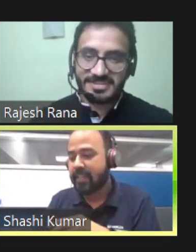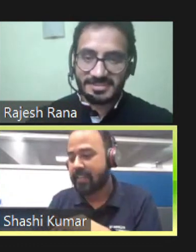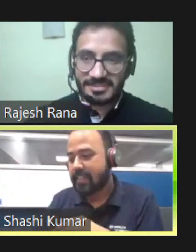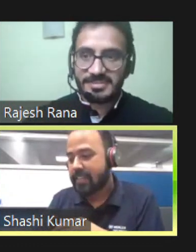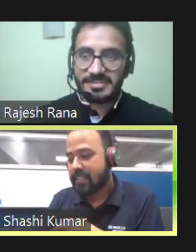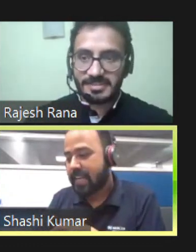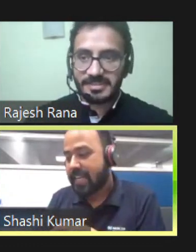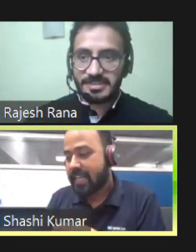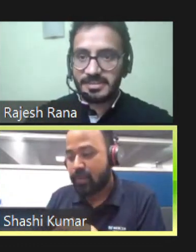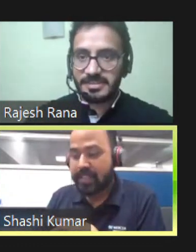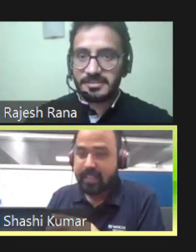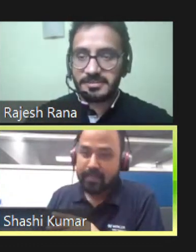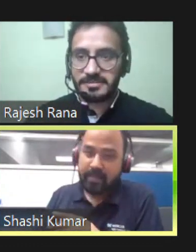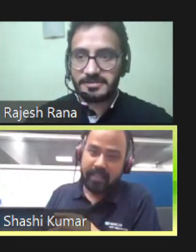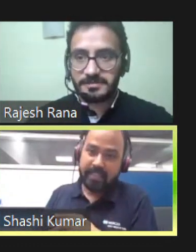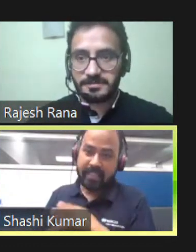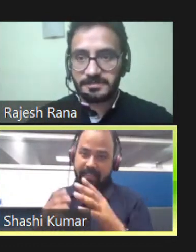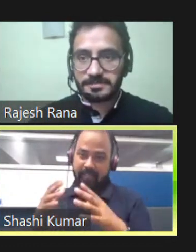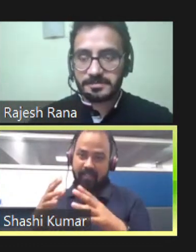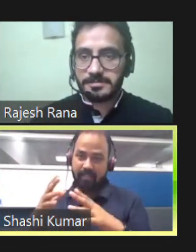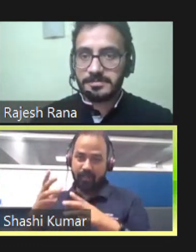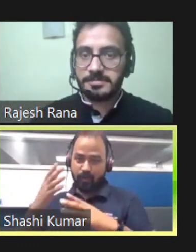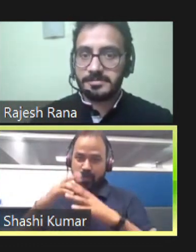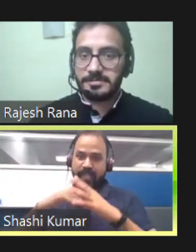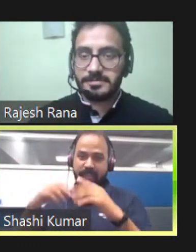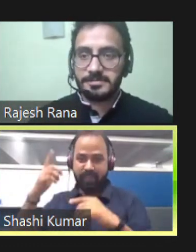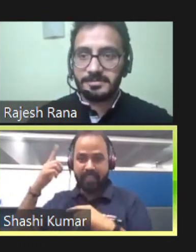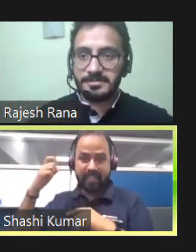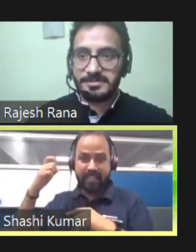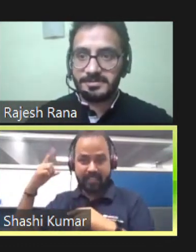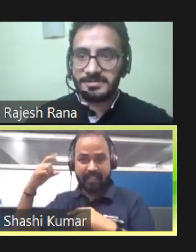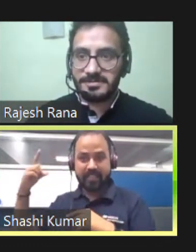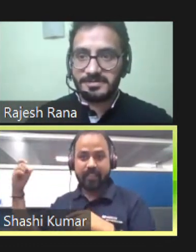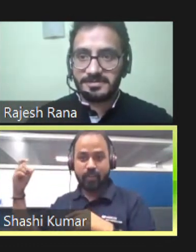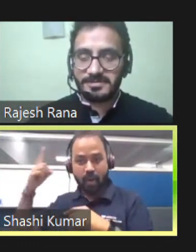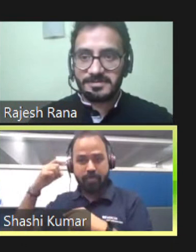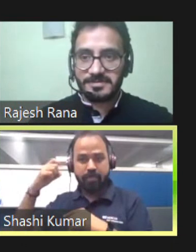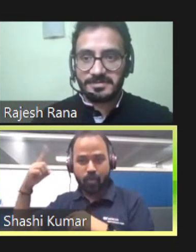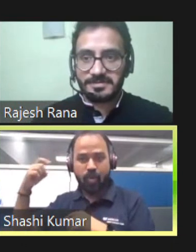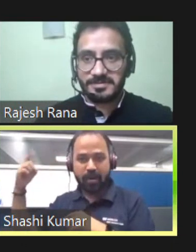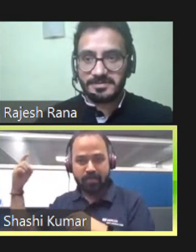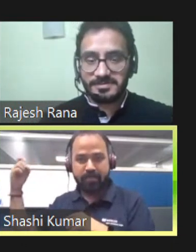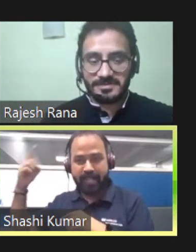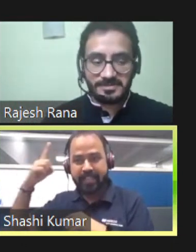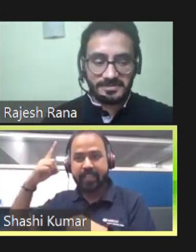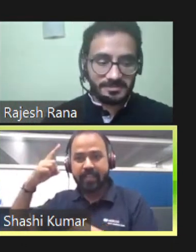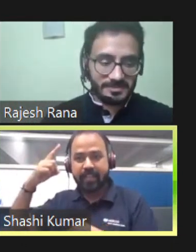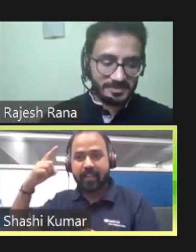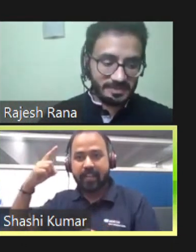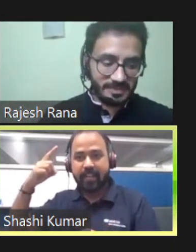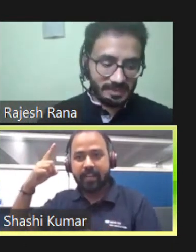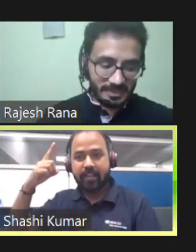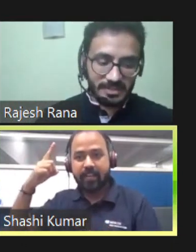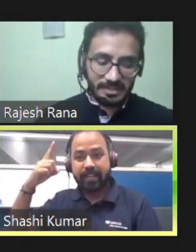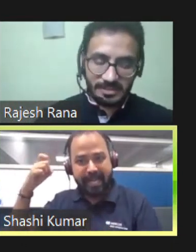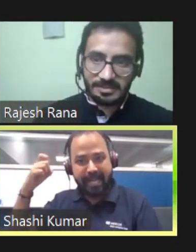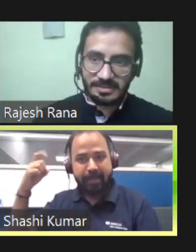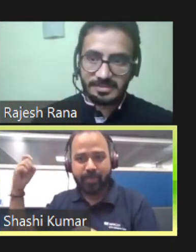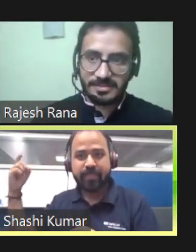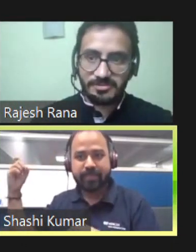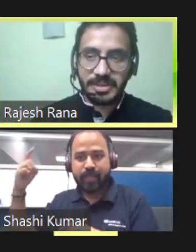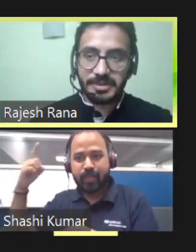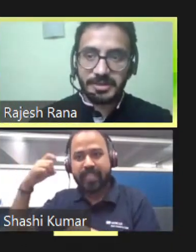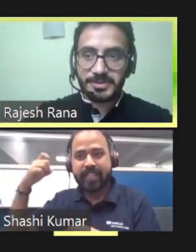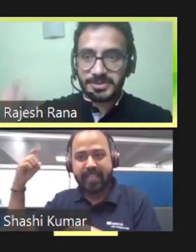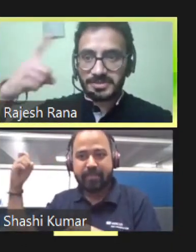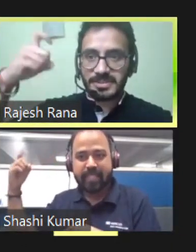गया है, साइन लैंग्वेज से भी ये गाना उन्होंने कन्वे किया है कि जैसे ख्वाब, ख्वाब, राइट, ड्रीम्स।